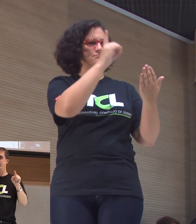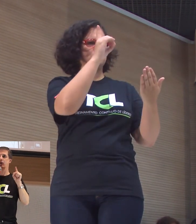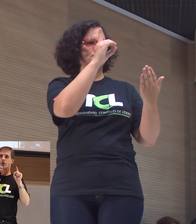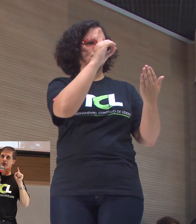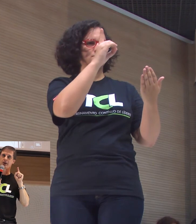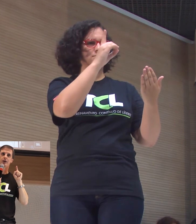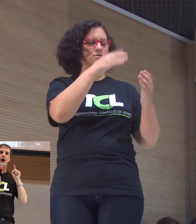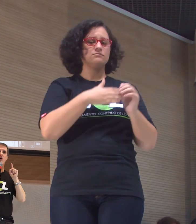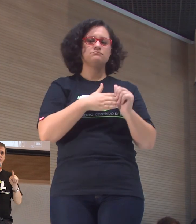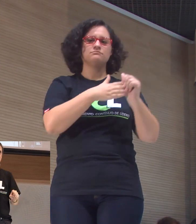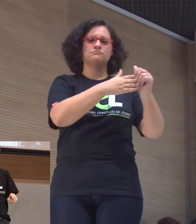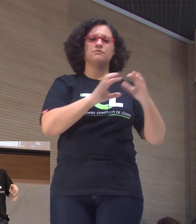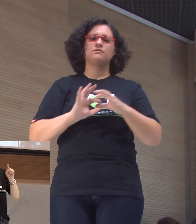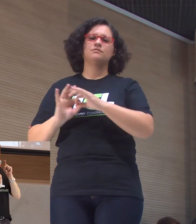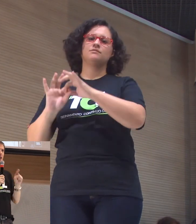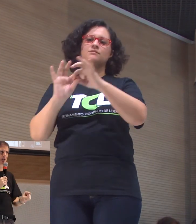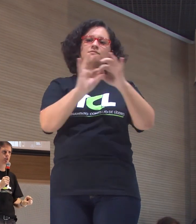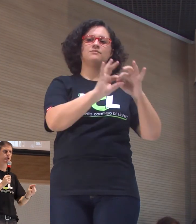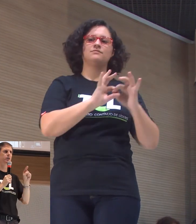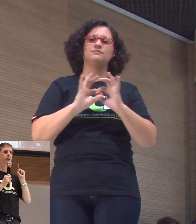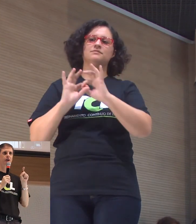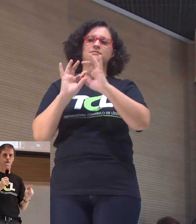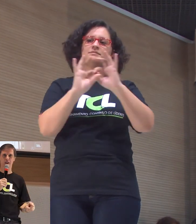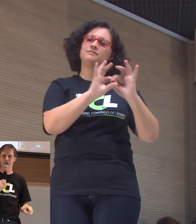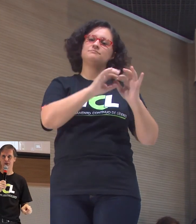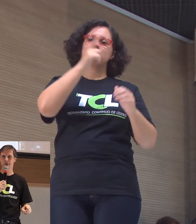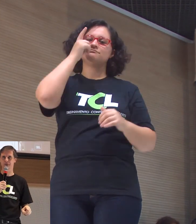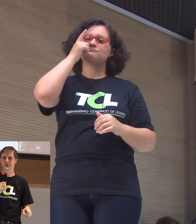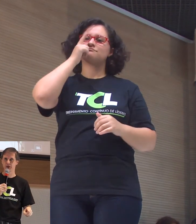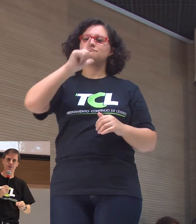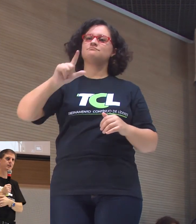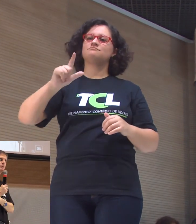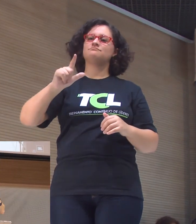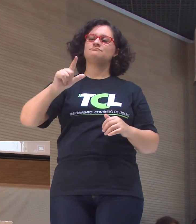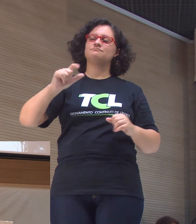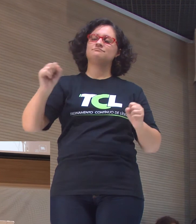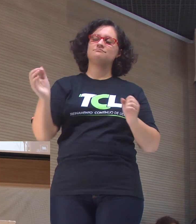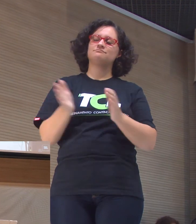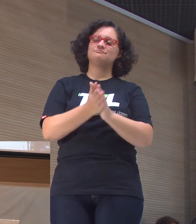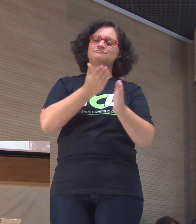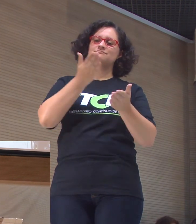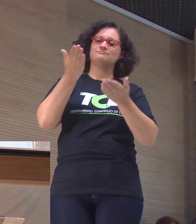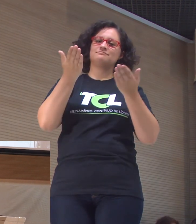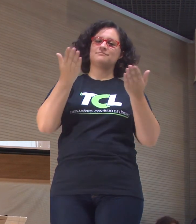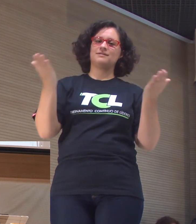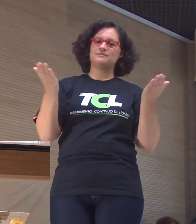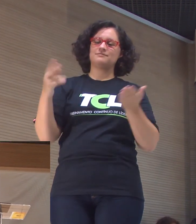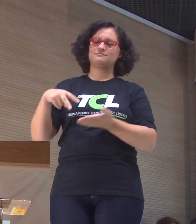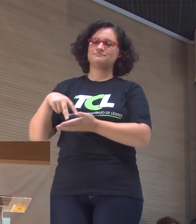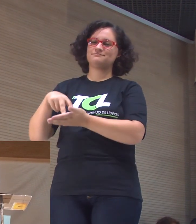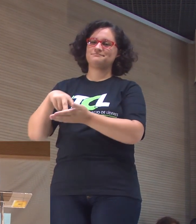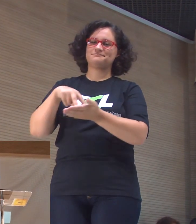fará com que alcancemos grandes resultados. Fica de pé na presença de Deus